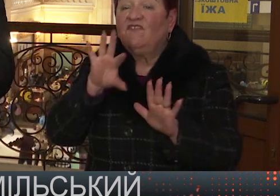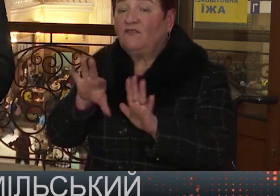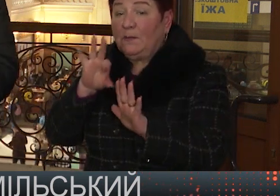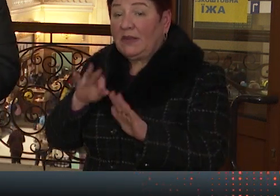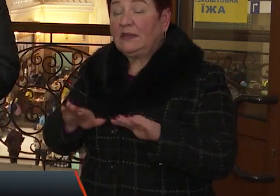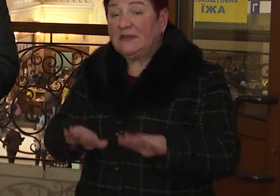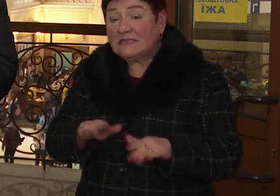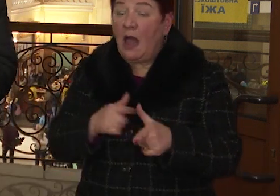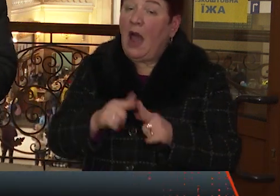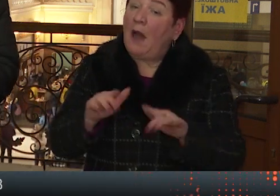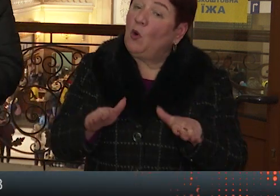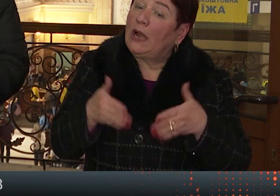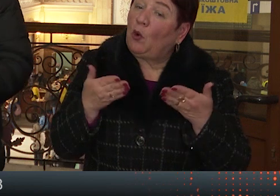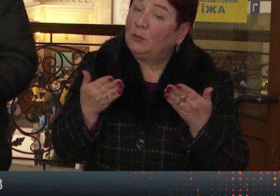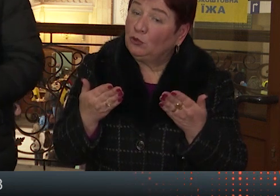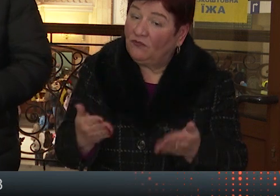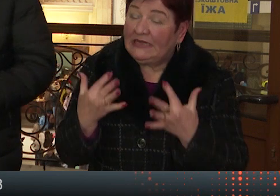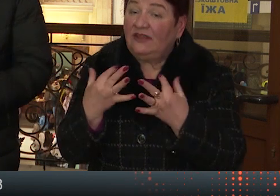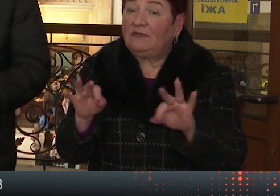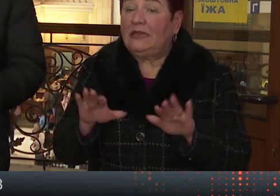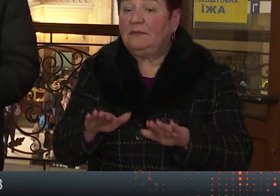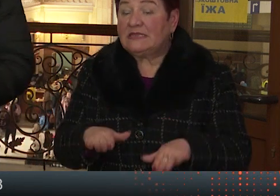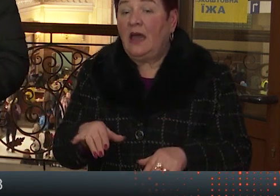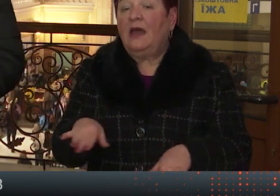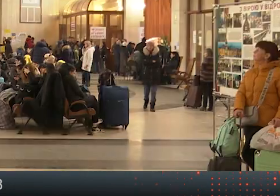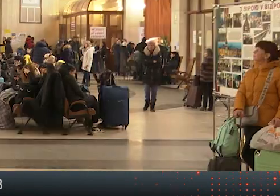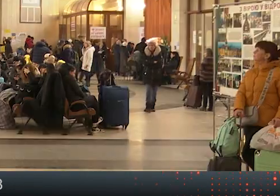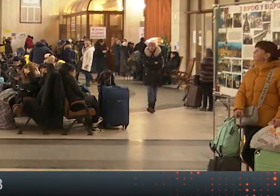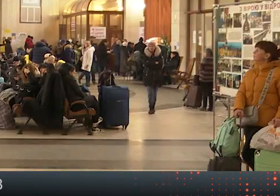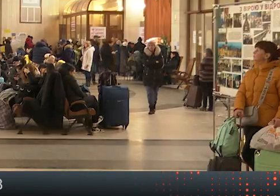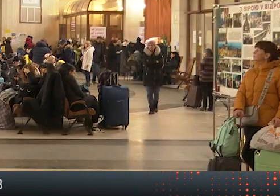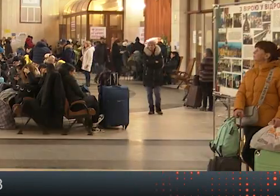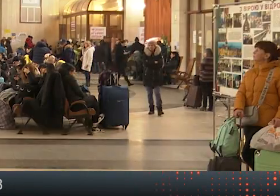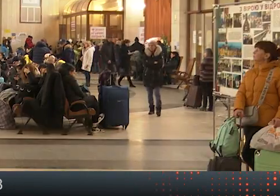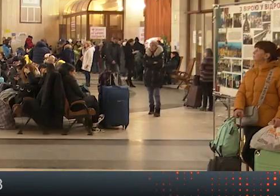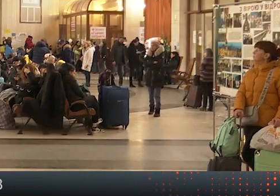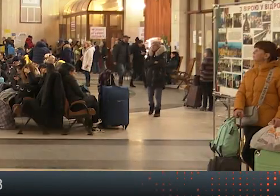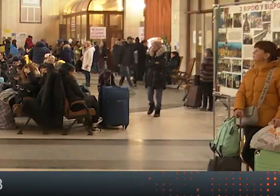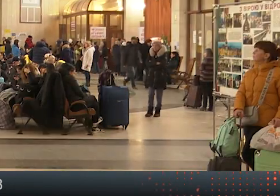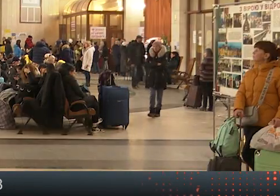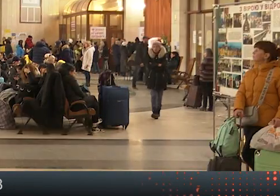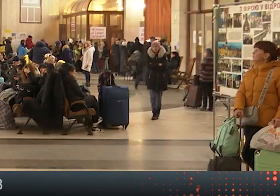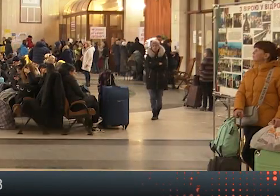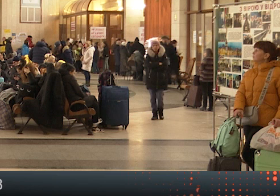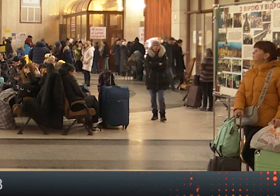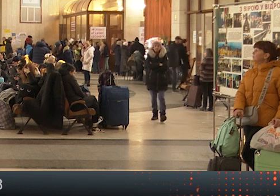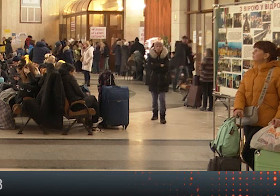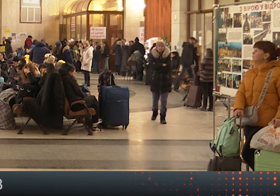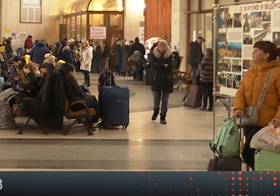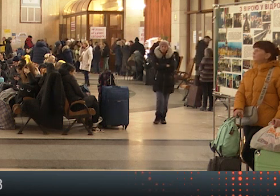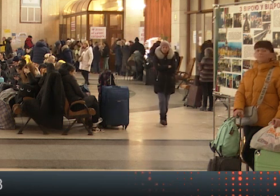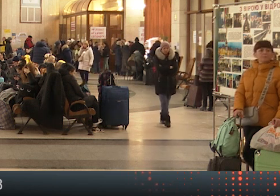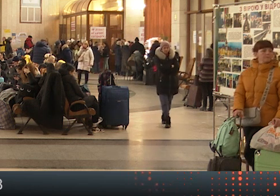або буде їм рекомендувати вільне місце, де зараз ми можемо розселяти таких людей. Найбільше людей прийняв Ужгород. Вільні місця є на